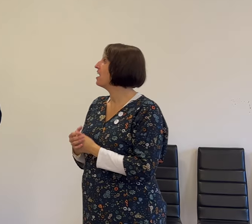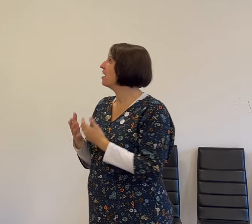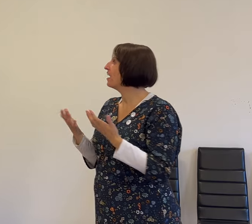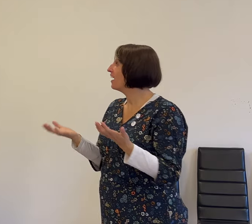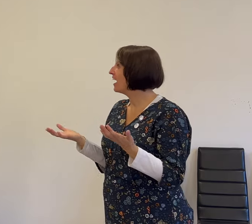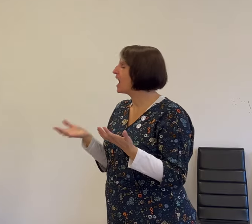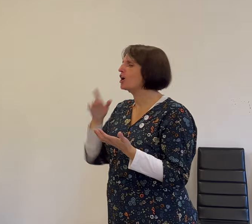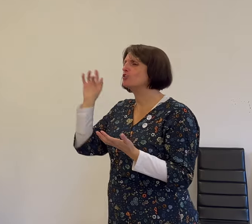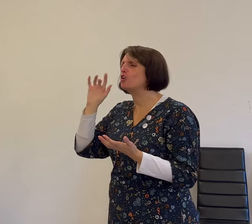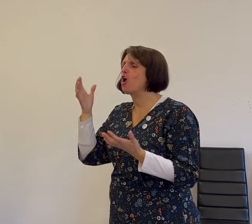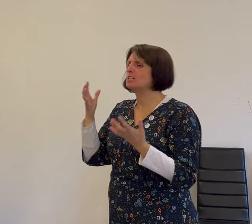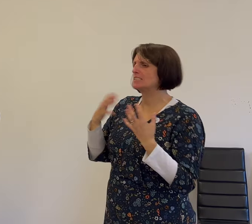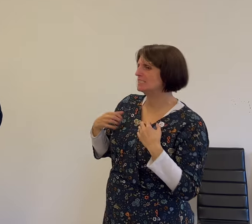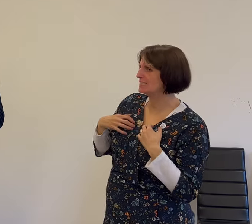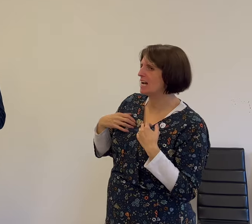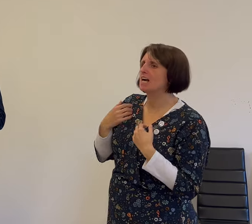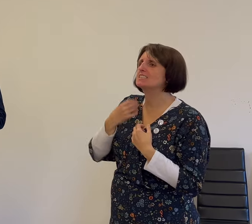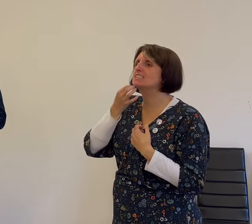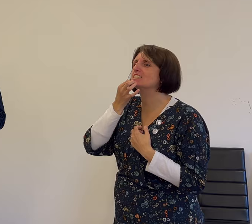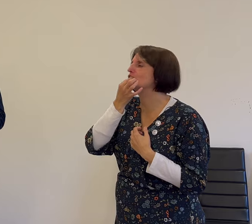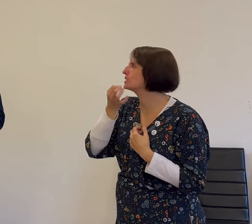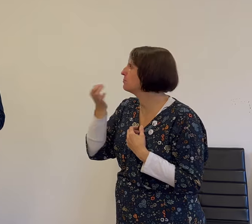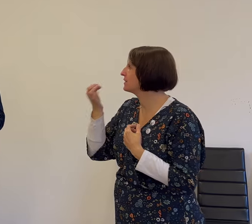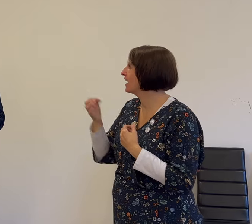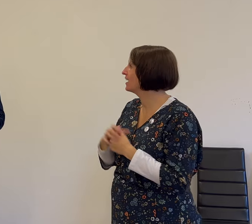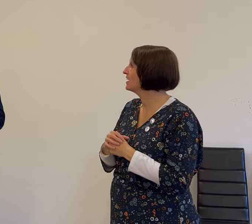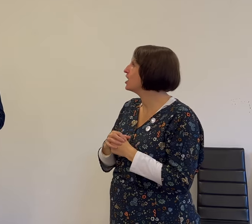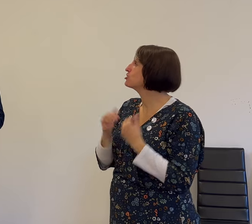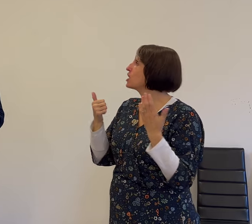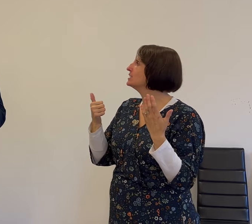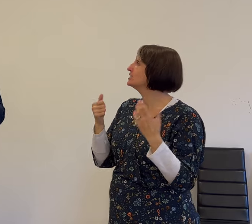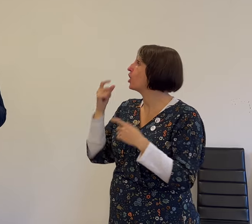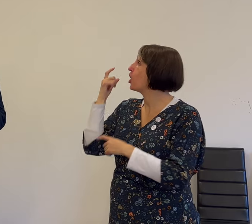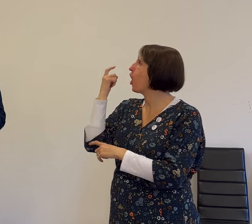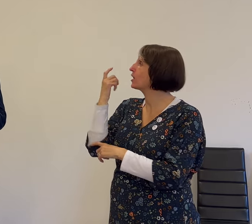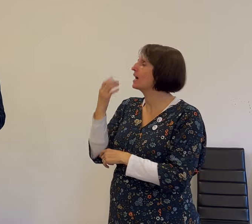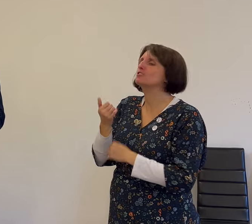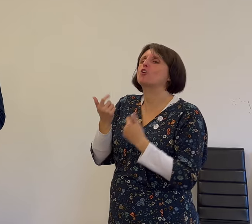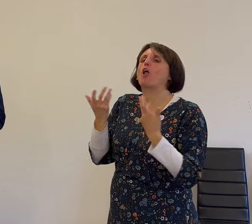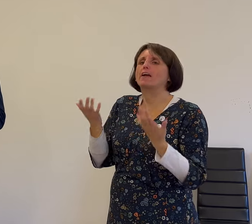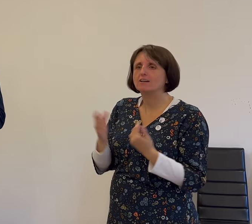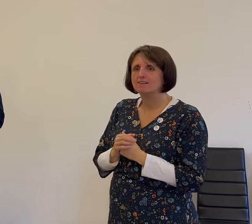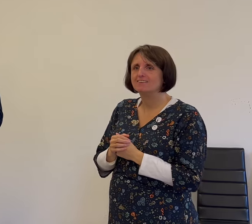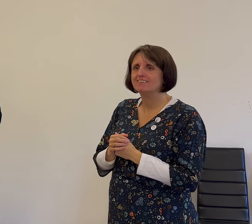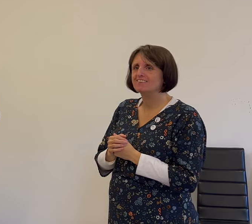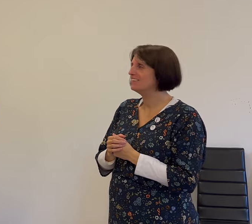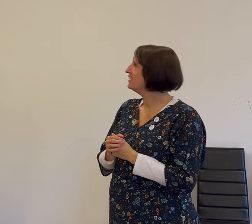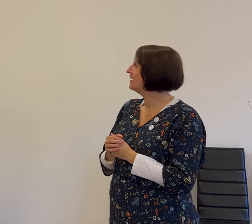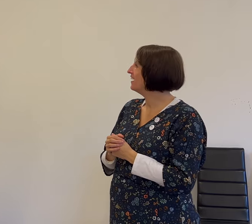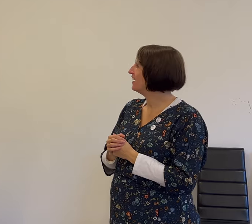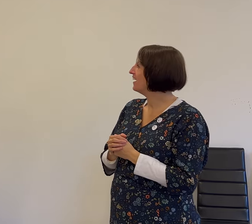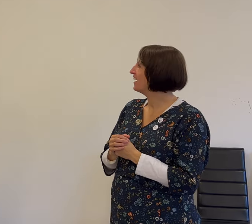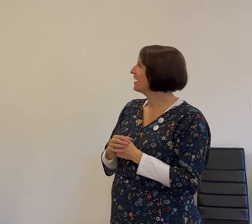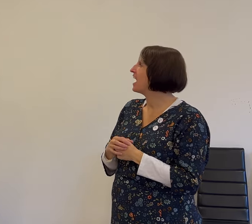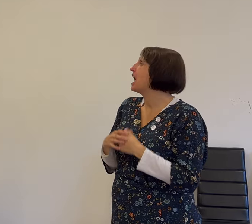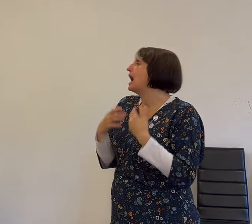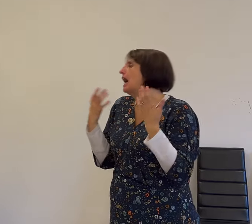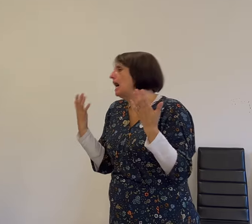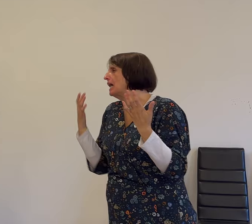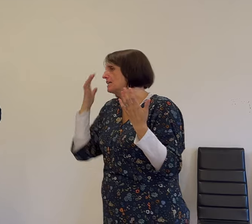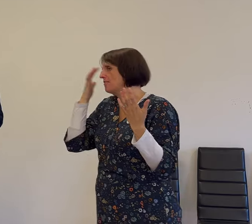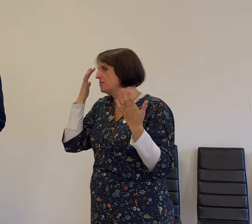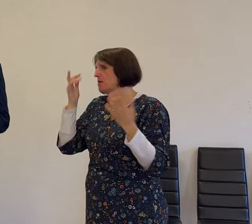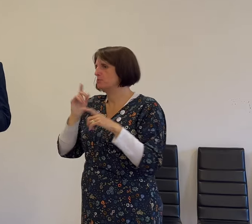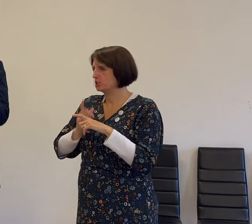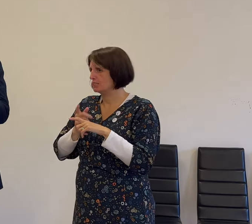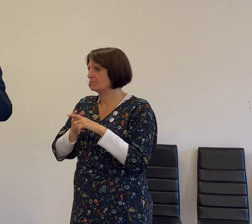nadšení, můžete potom vyzkoušet, kolik je 6 loket. Loket máte každý. My přesně nevíme, kolik to bylo, můžete to zkusit